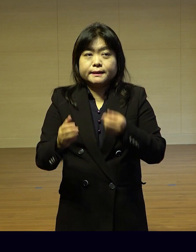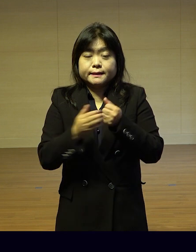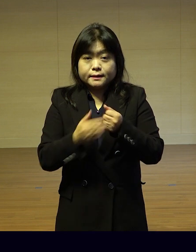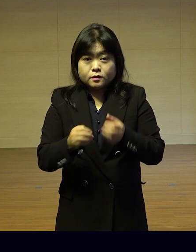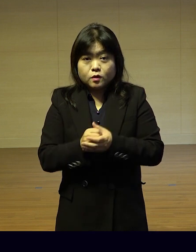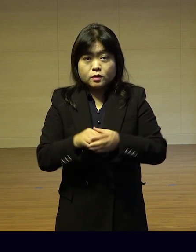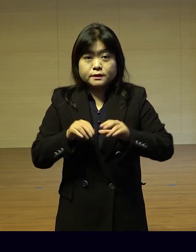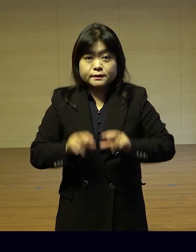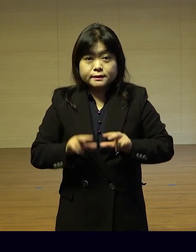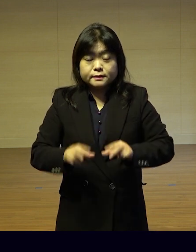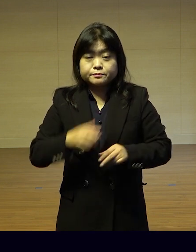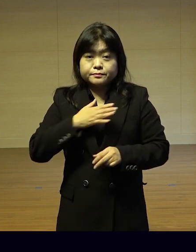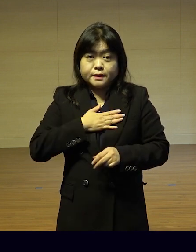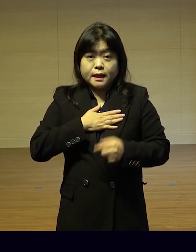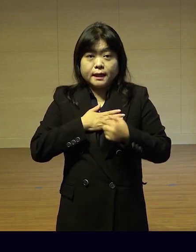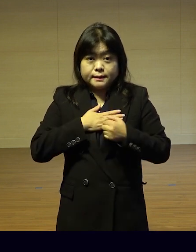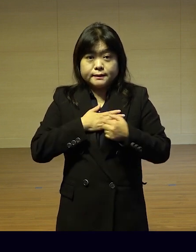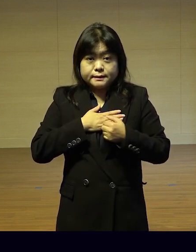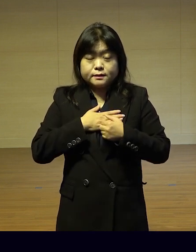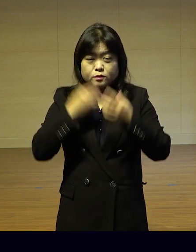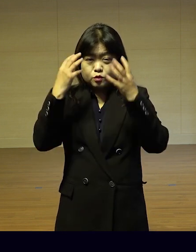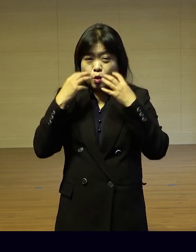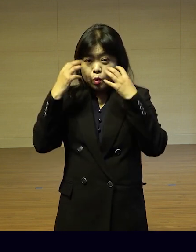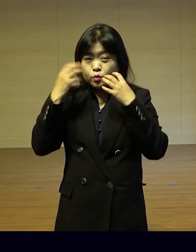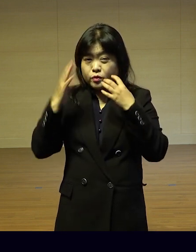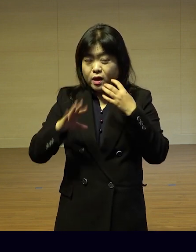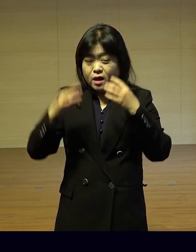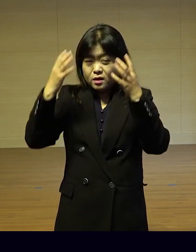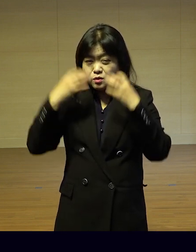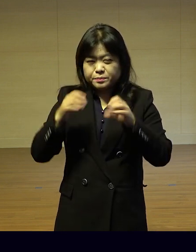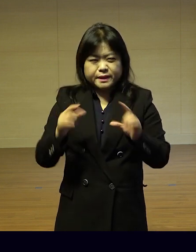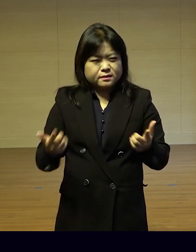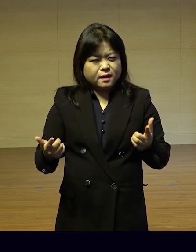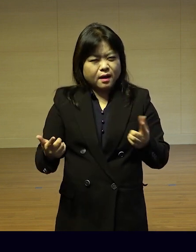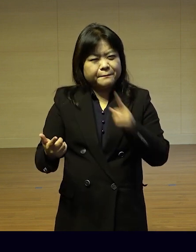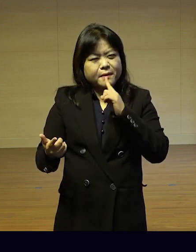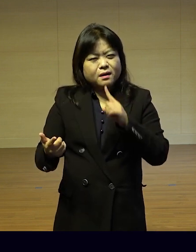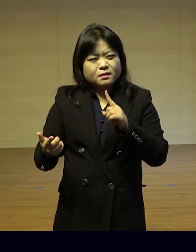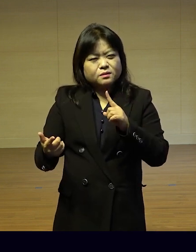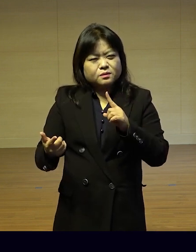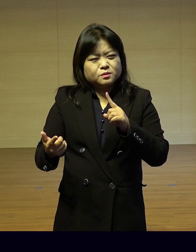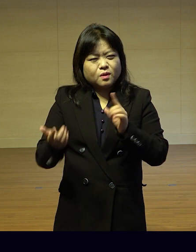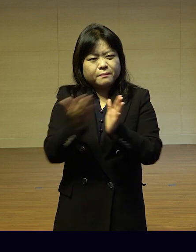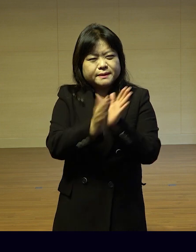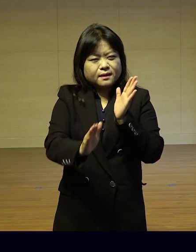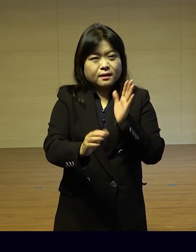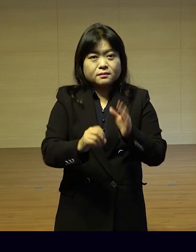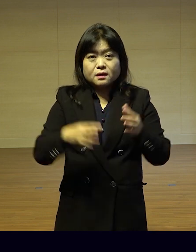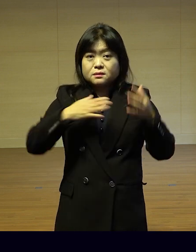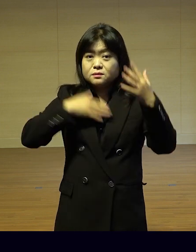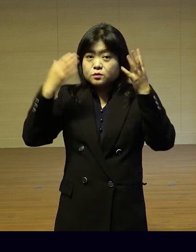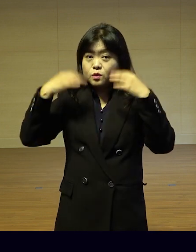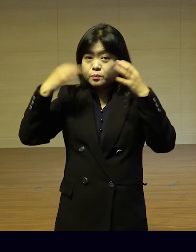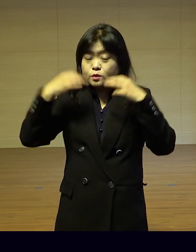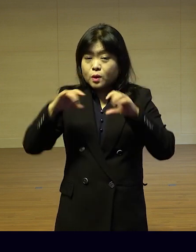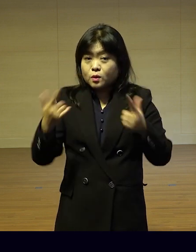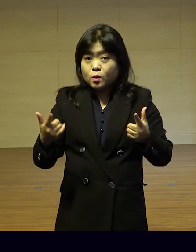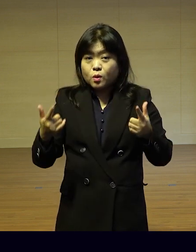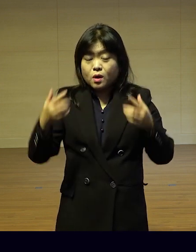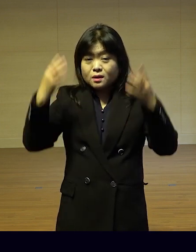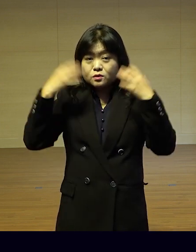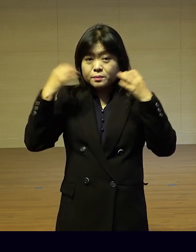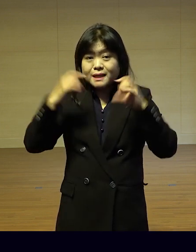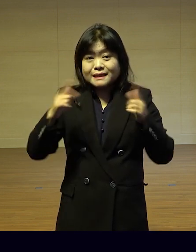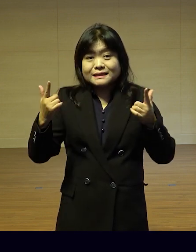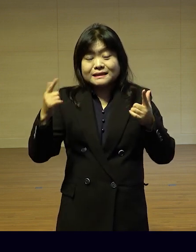그래서 지금 나는 더운데 더운 그 점에서 덥지 않다. 이것도 있을 수 없고 지금 나는 덥지도 않고 덥지